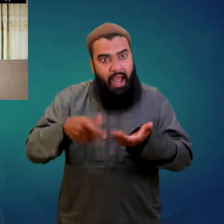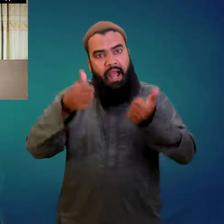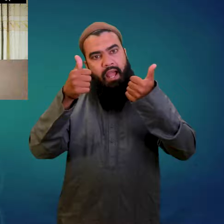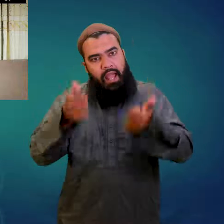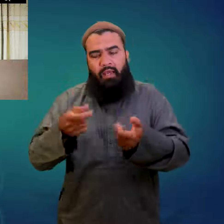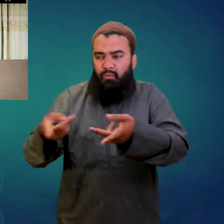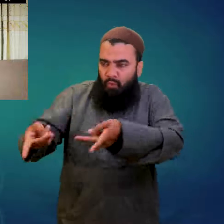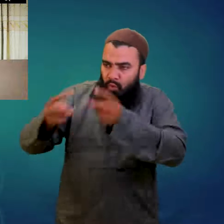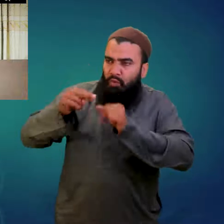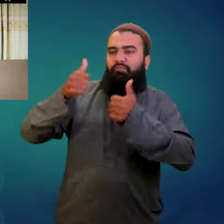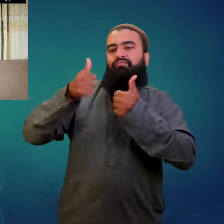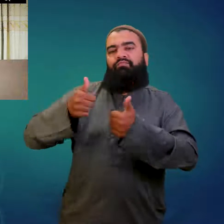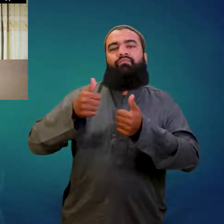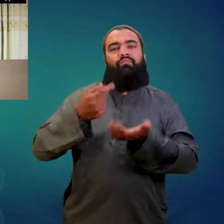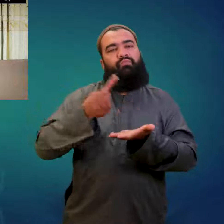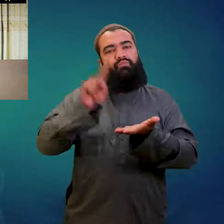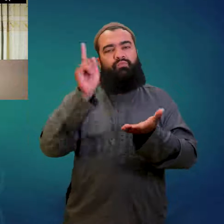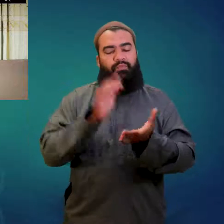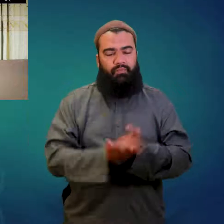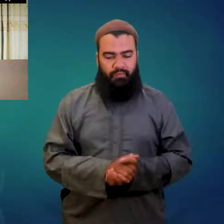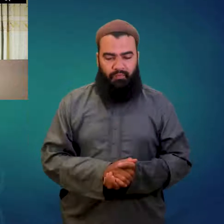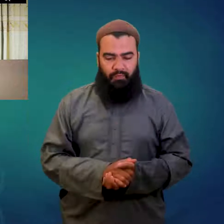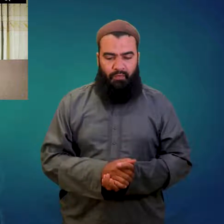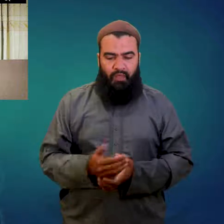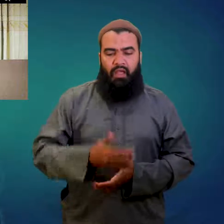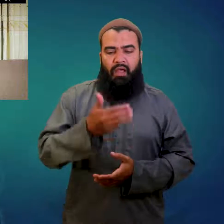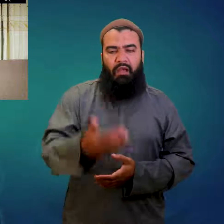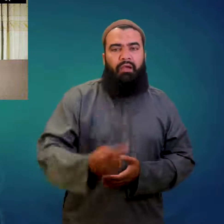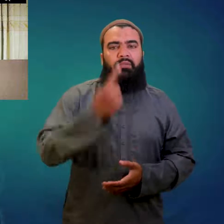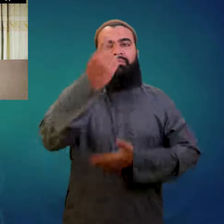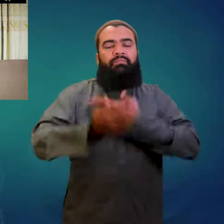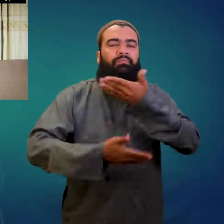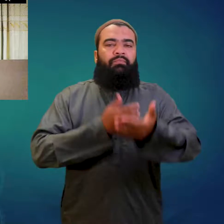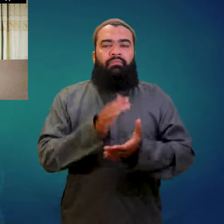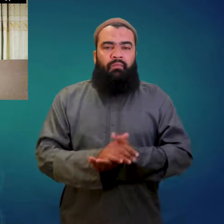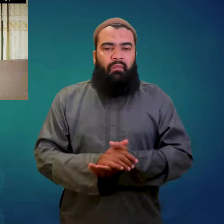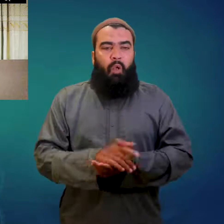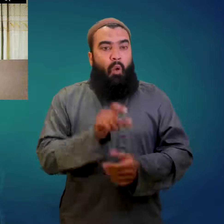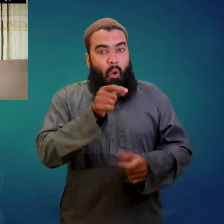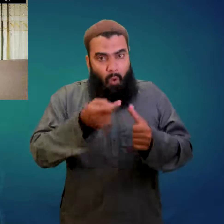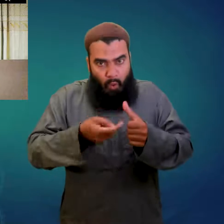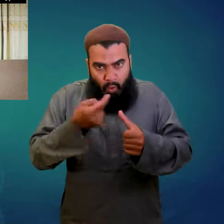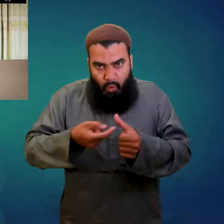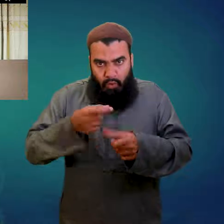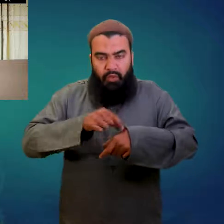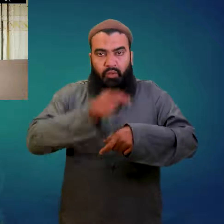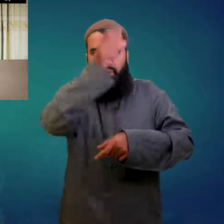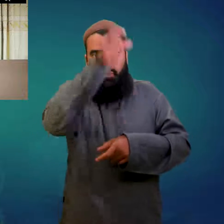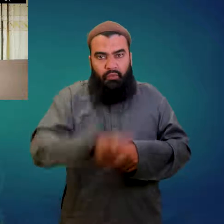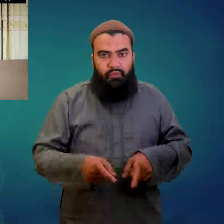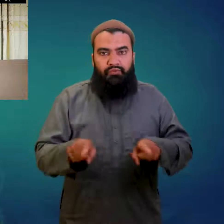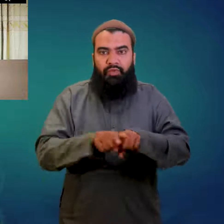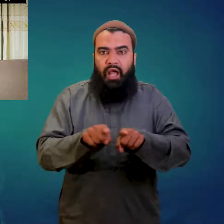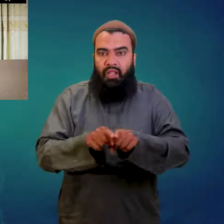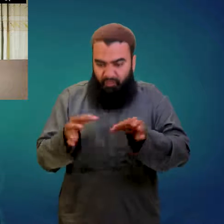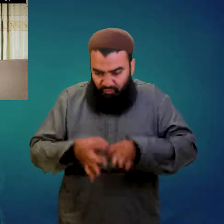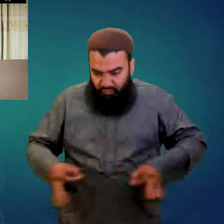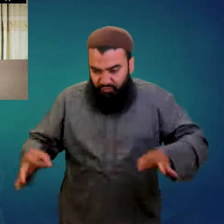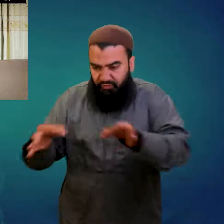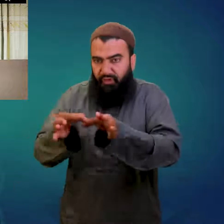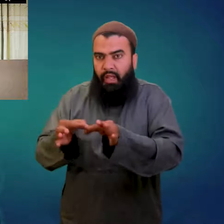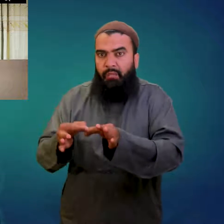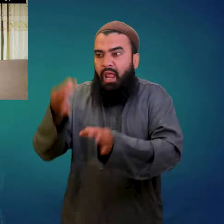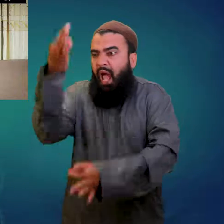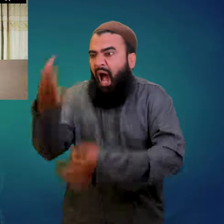آیت نمبر 6۔ قوا انفسکم و اہلیکم نارا، اپنے آپ کو اور اپنے اہل خانہ کو، اہل و عیال